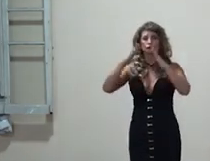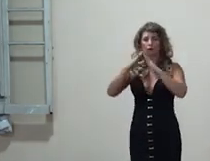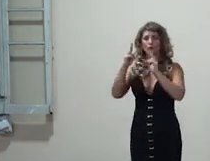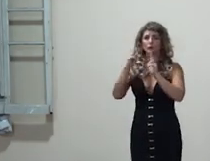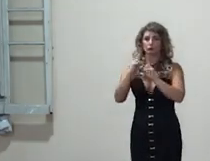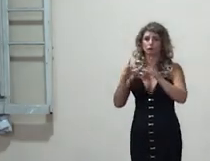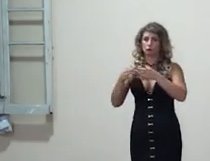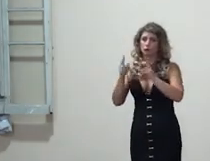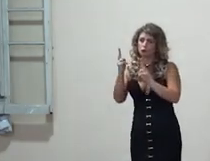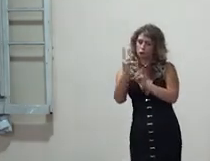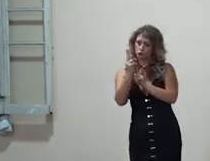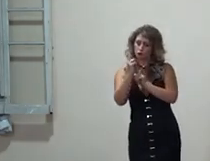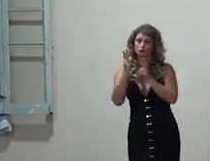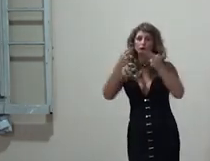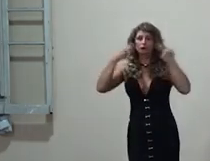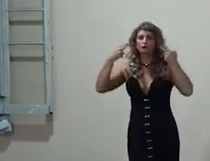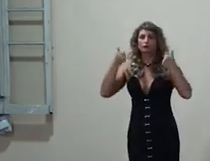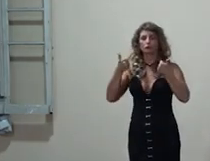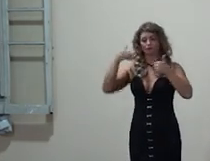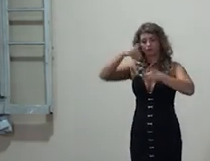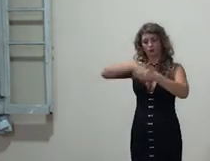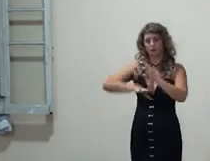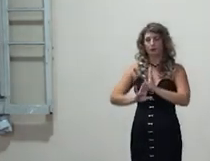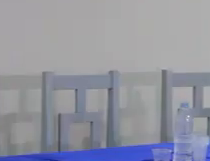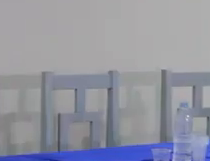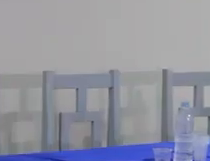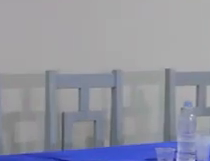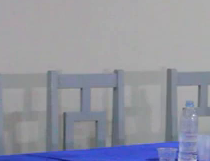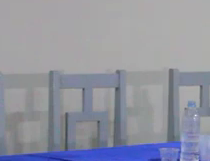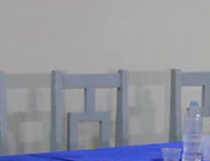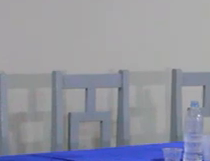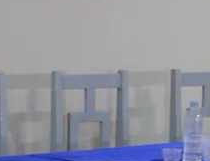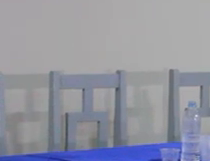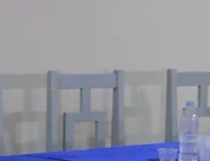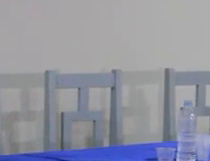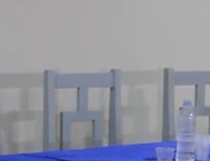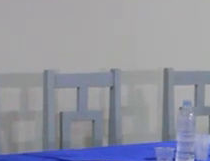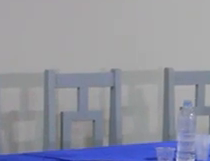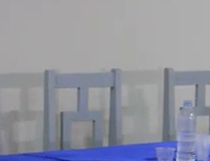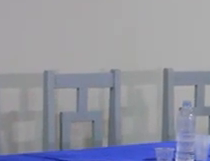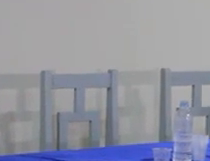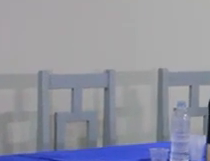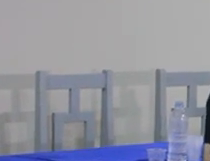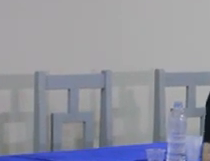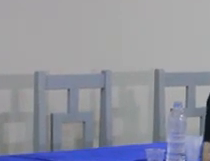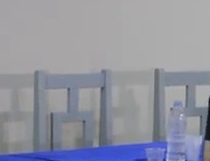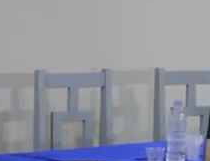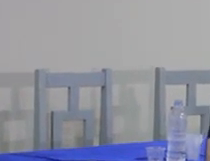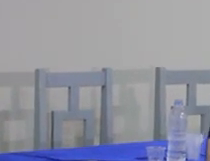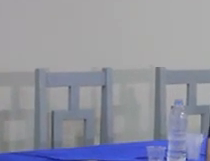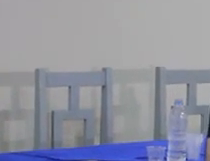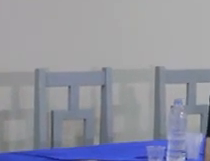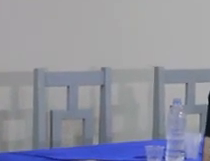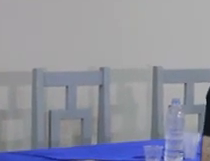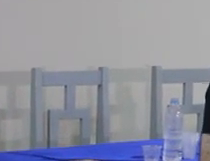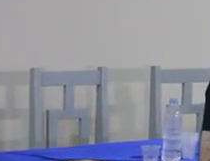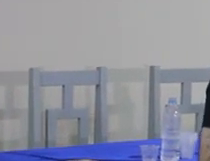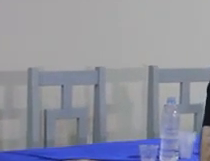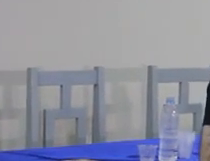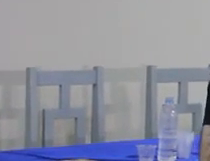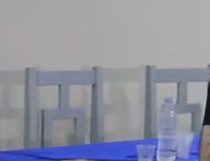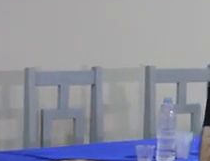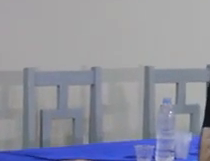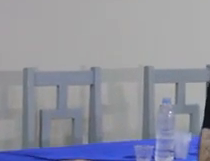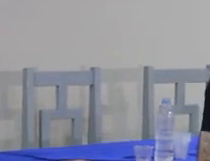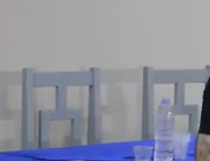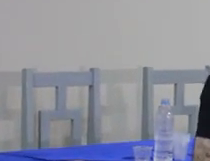Tribo indígena. E nós conseguimos, eu sou ferroviarista, já falei isso para vocês, e lá conseguimos, e hoje é